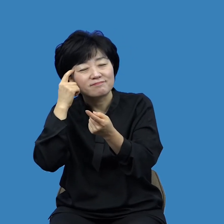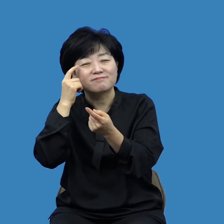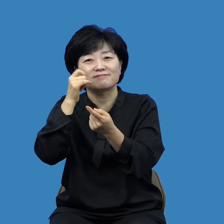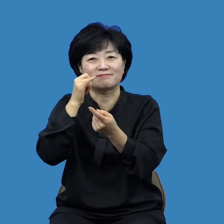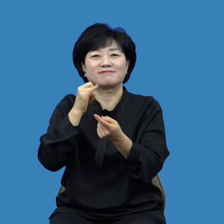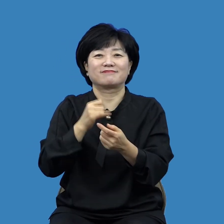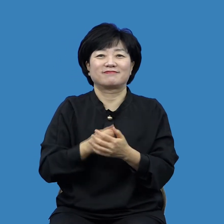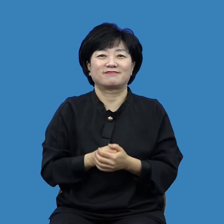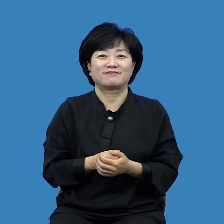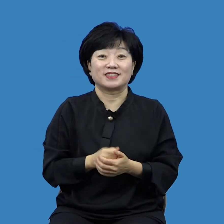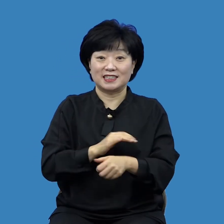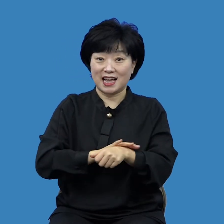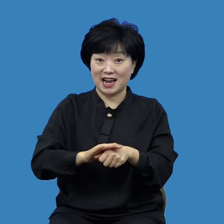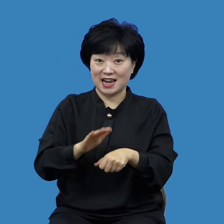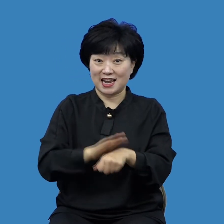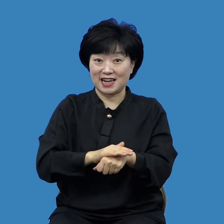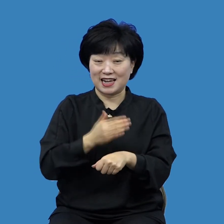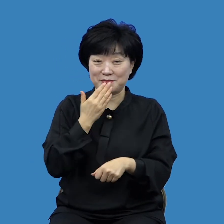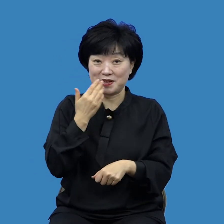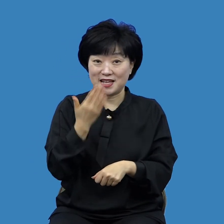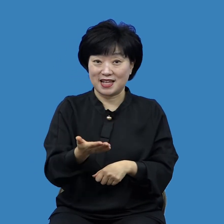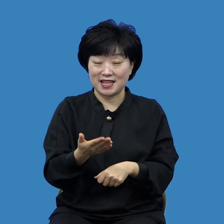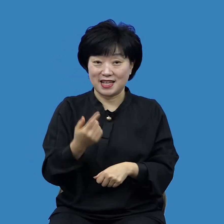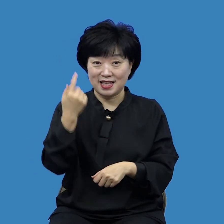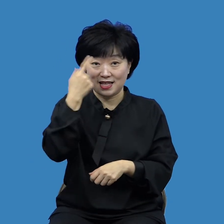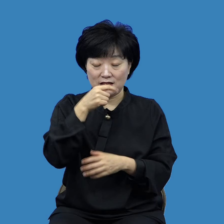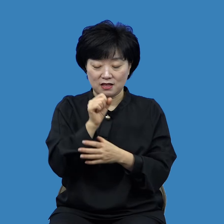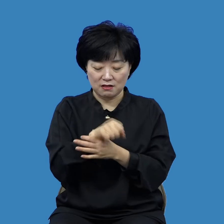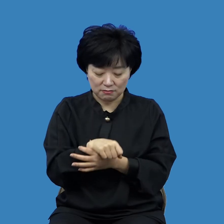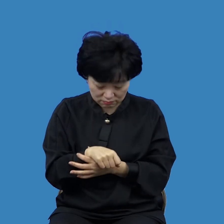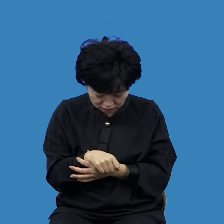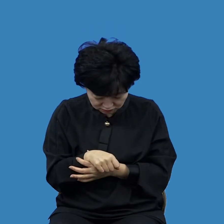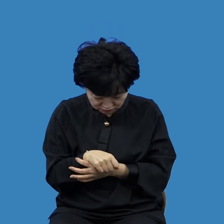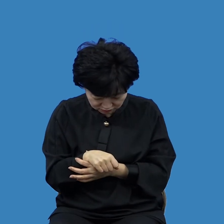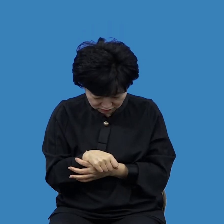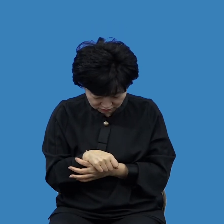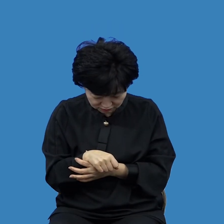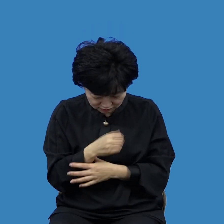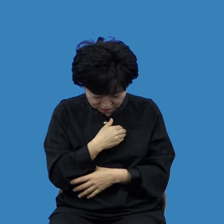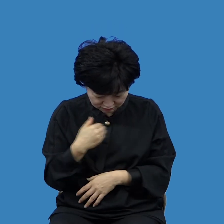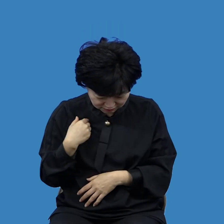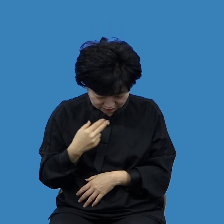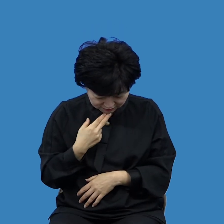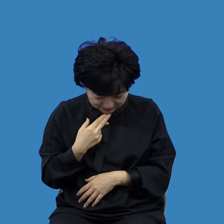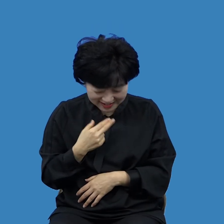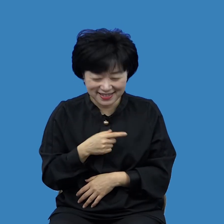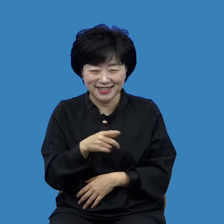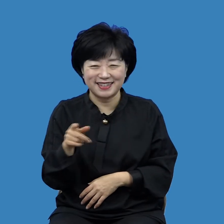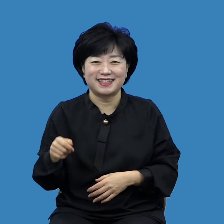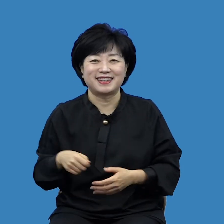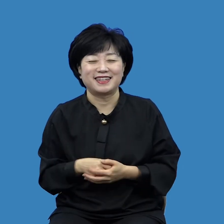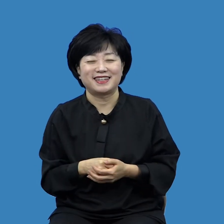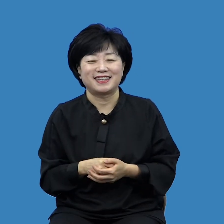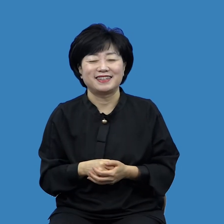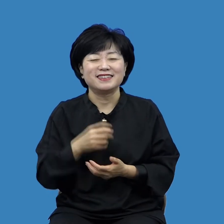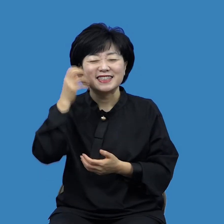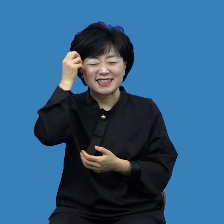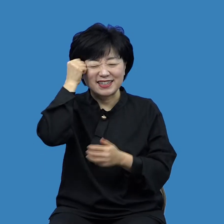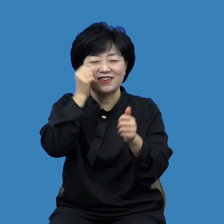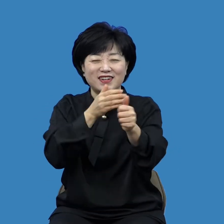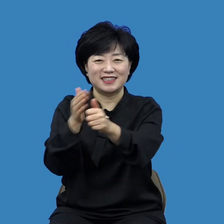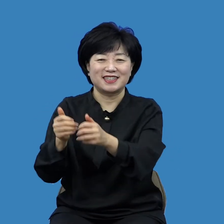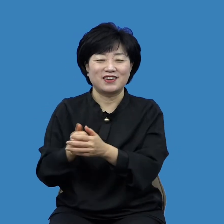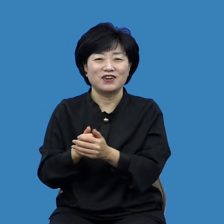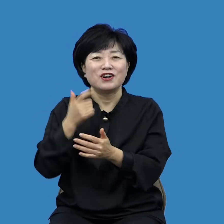계세요? 다들 고개를 숙이고 있어. 기억하세요 여러분, 카바드, 공경한다는 것은